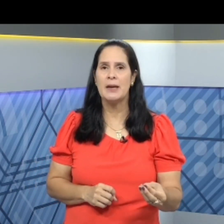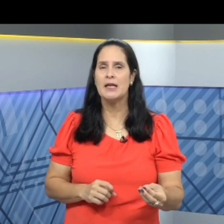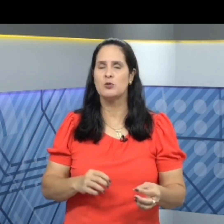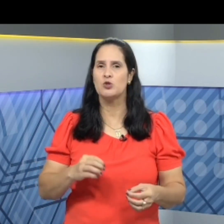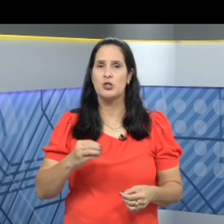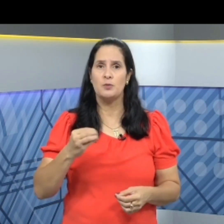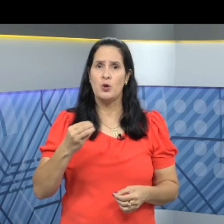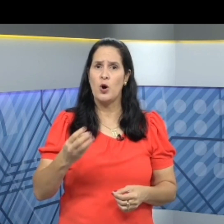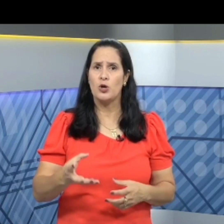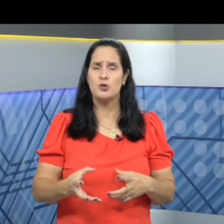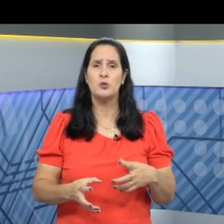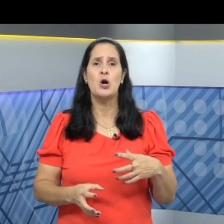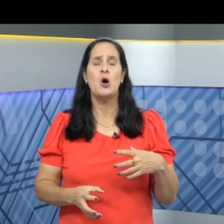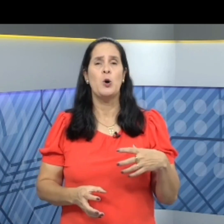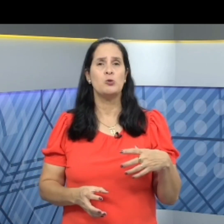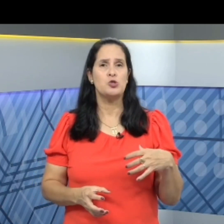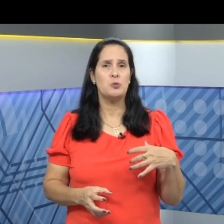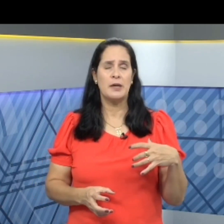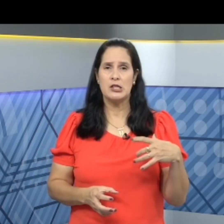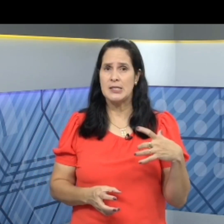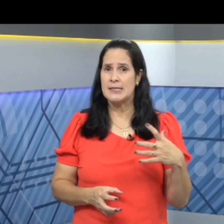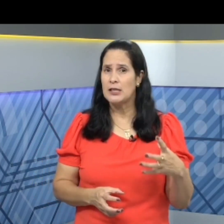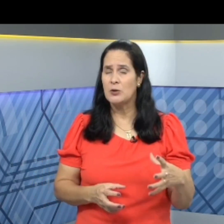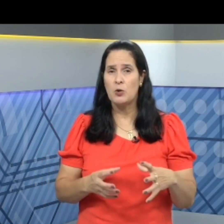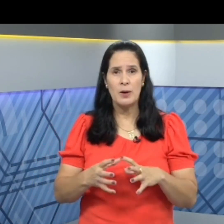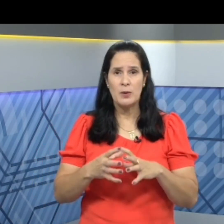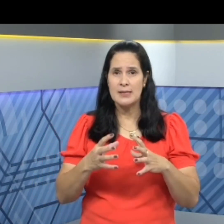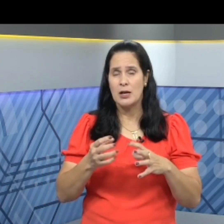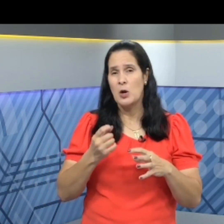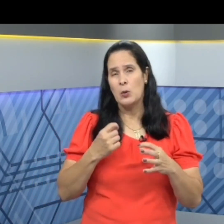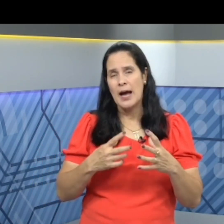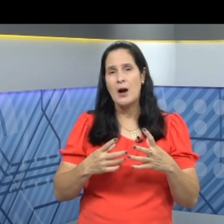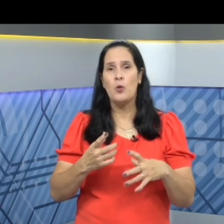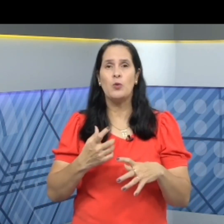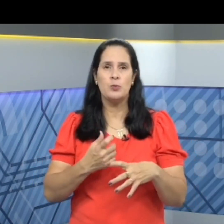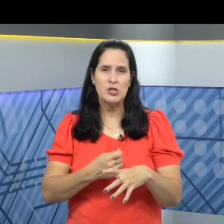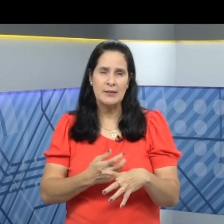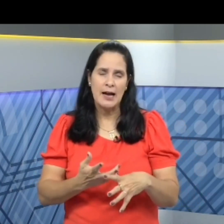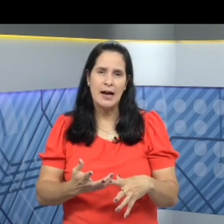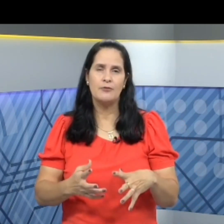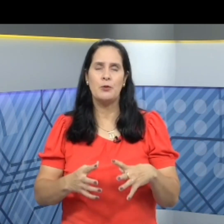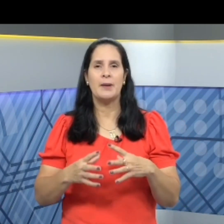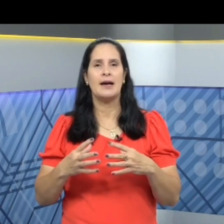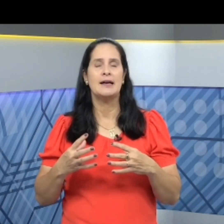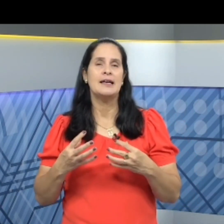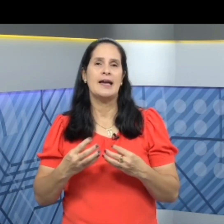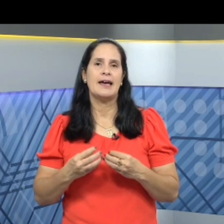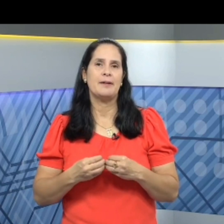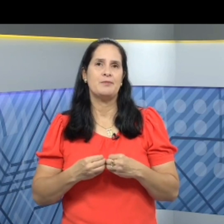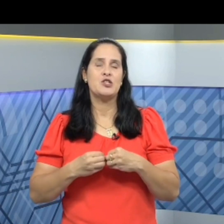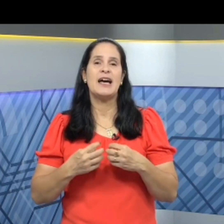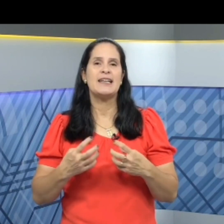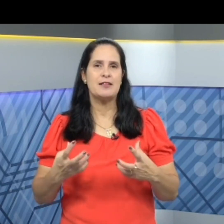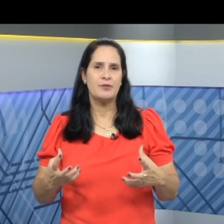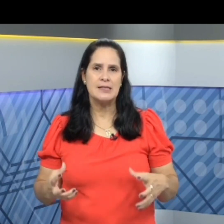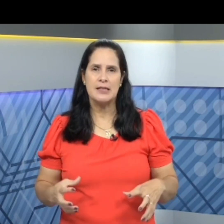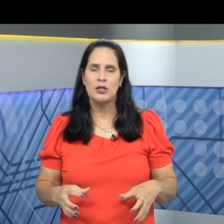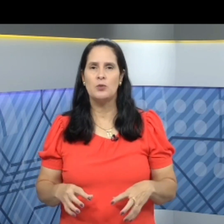medicamento, de um antibiótico ou de uma injeção, alguma coisa oral ou injetável para tirar essa infecção, que